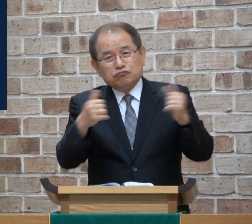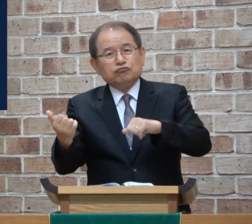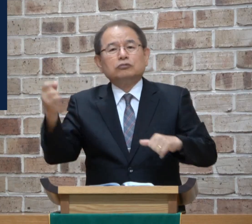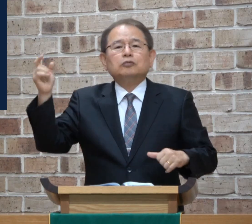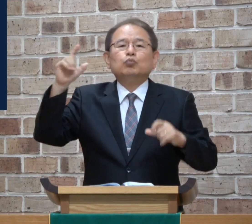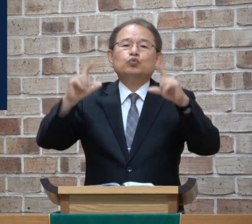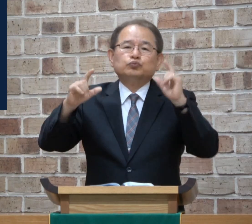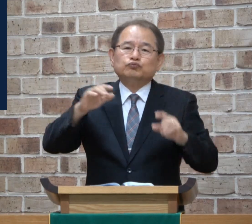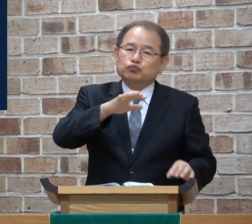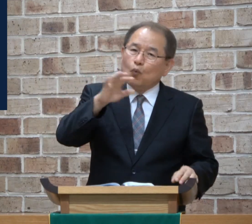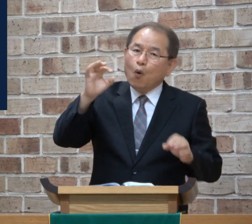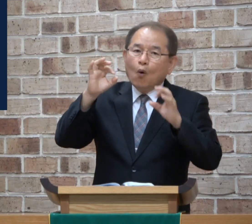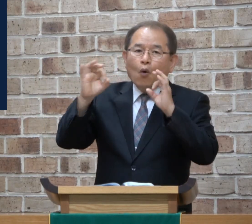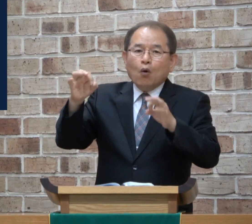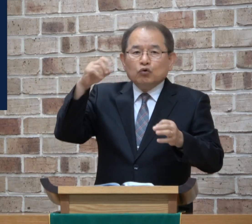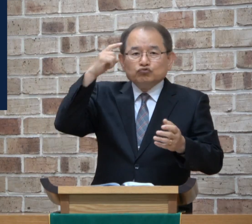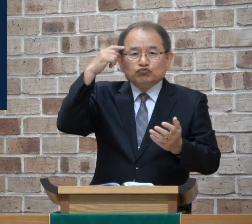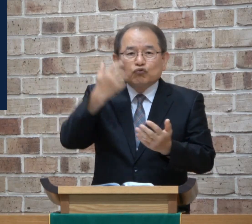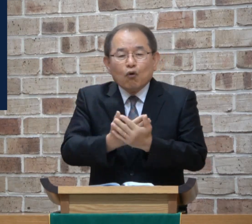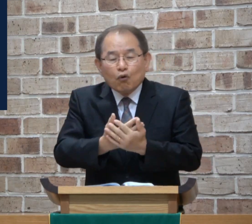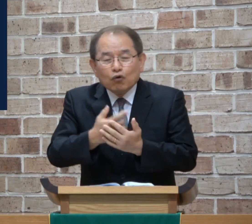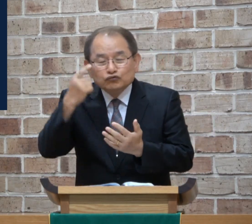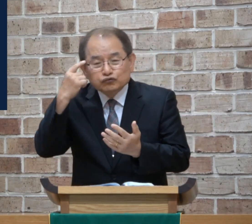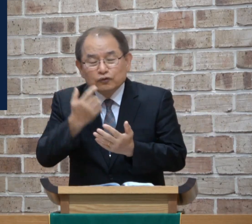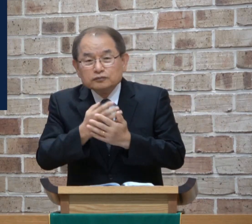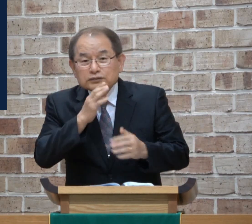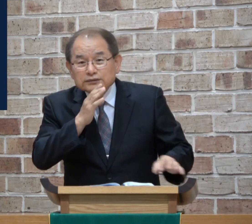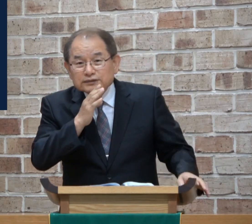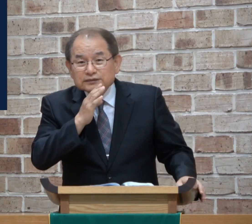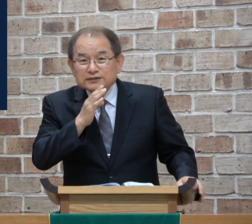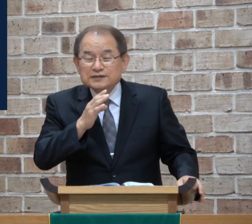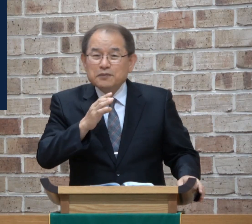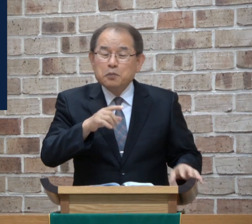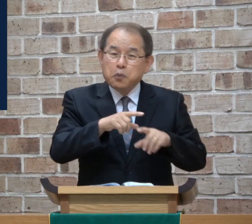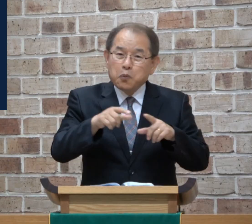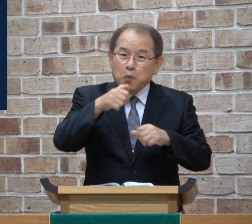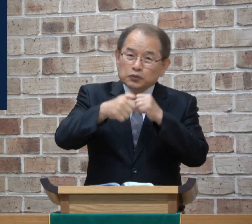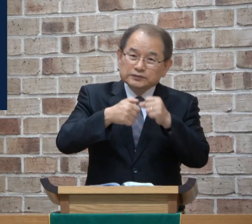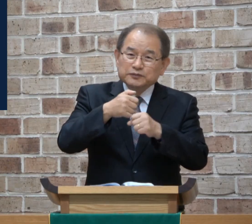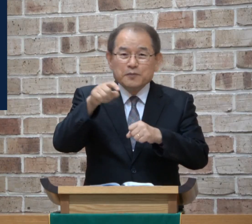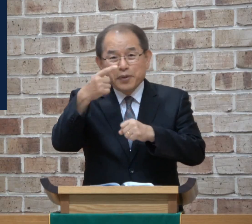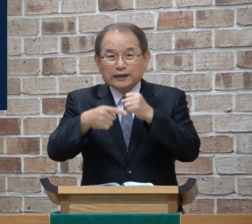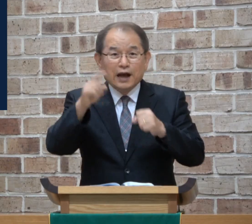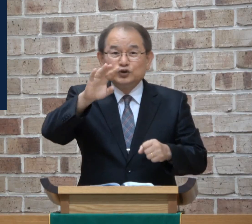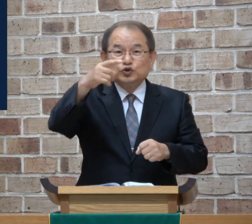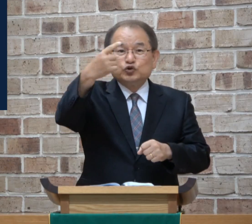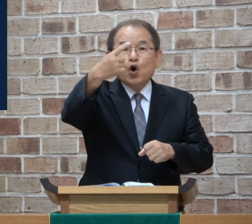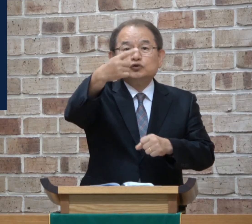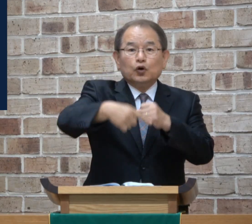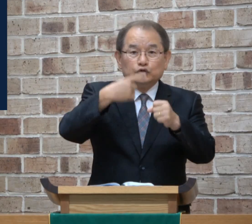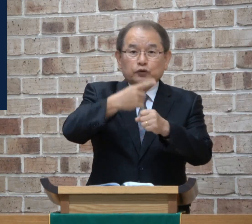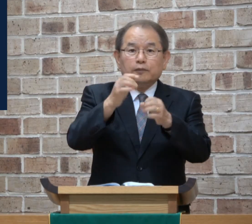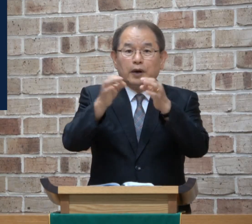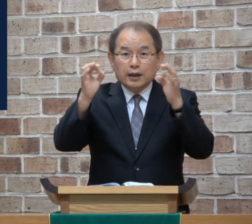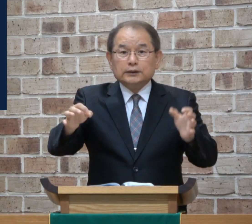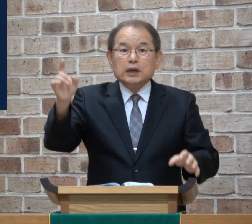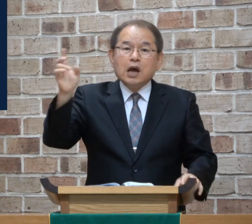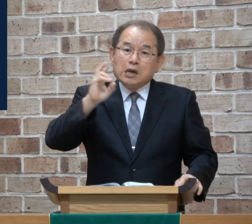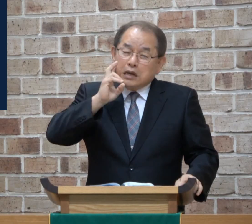그래서 텍사스에서 이 많은 홍수로 인해서 죽은 사람은 82명을 넘었다고 합니다. 50년도 아니고 100년도 아니고 1000년 만이라고